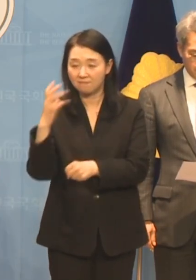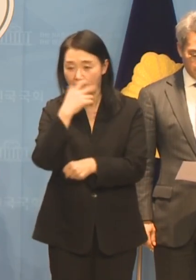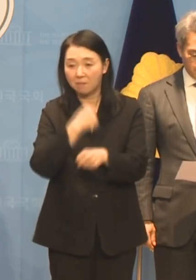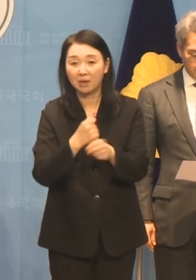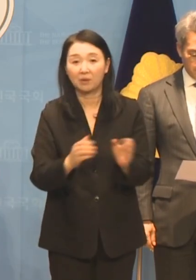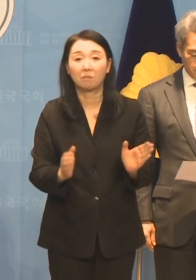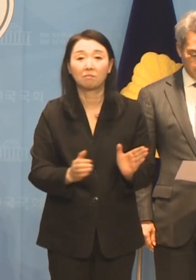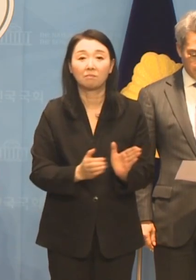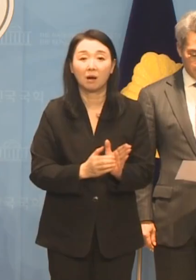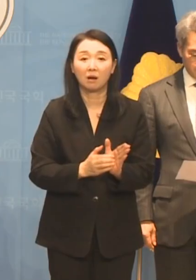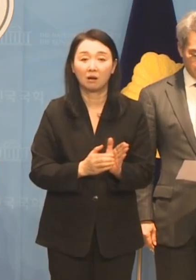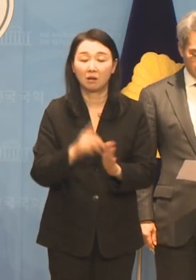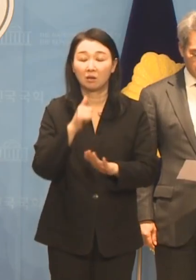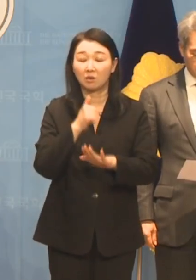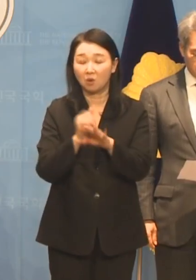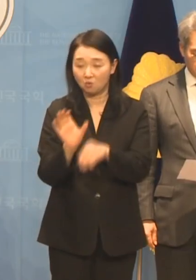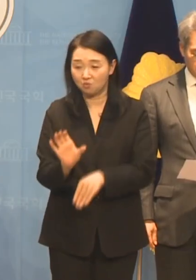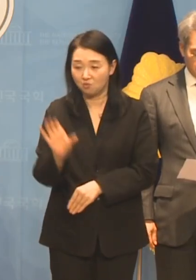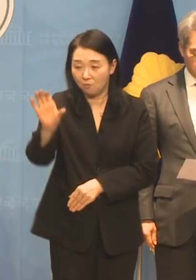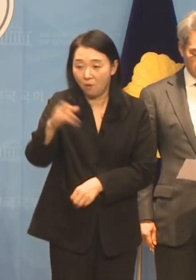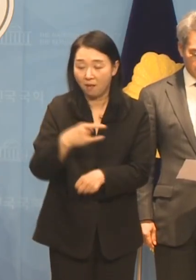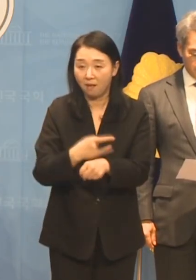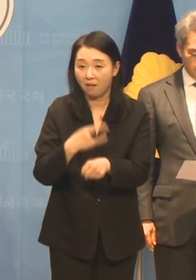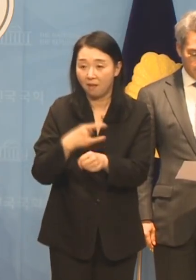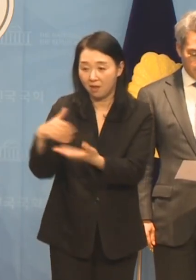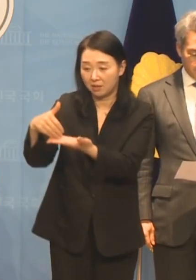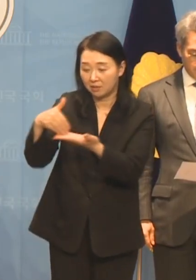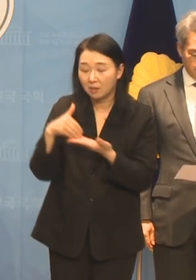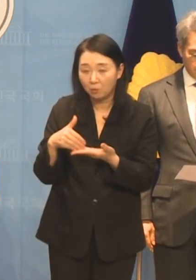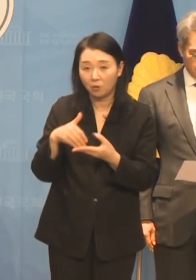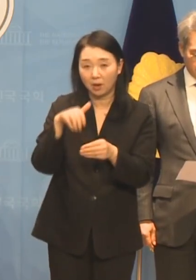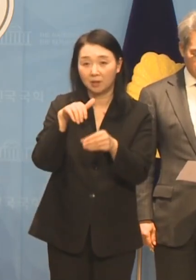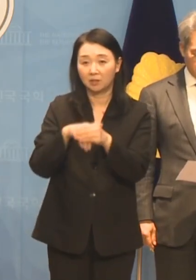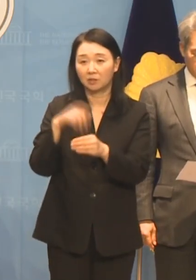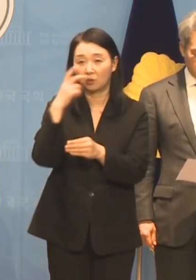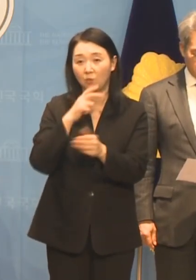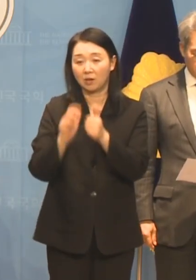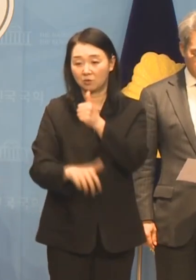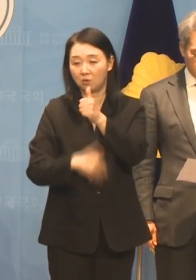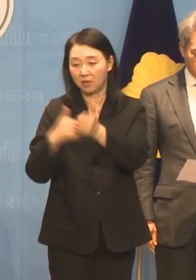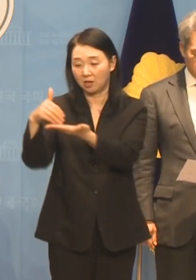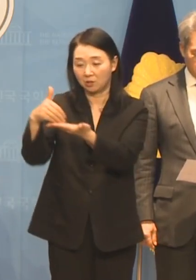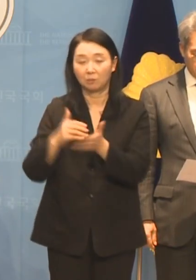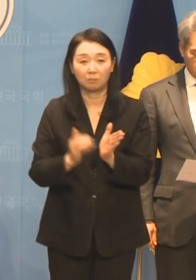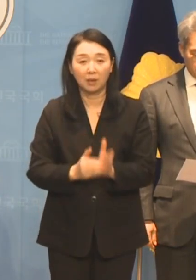만들어 유포를 시도한다는 제보가 선대위에 접수되었습니다.